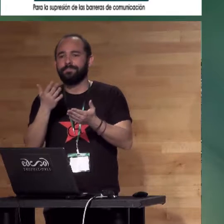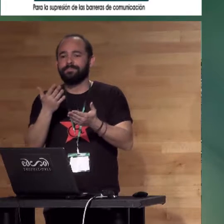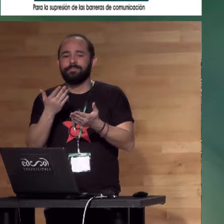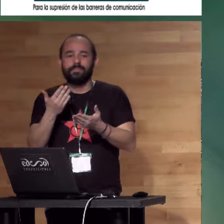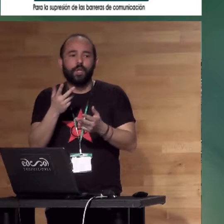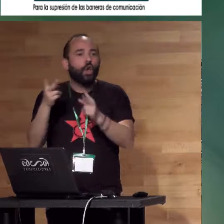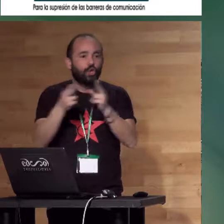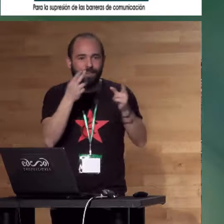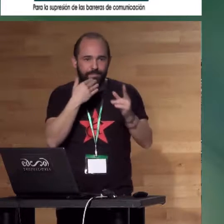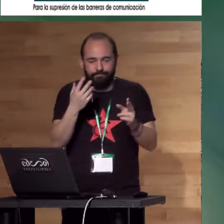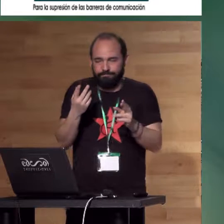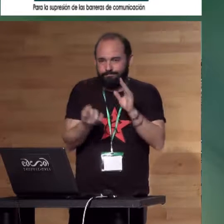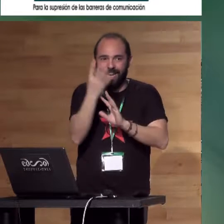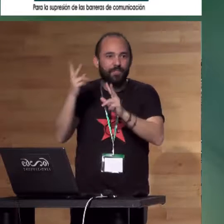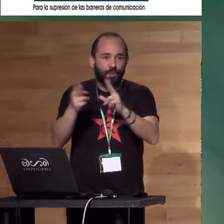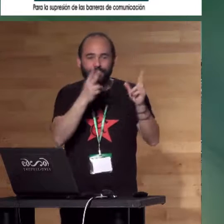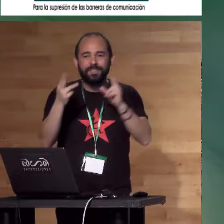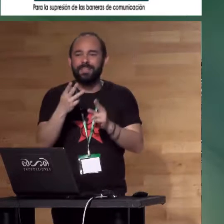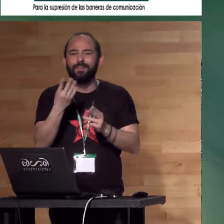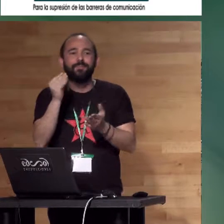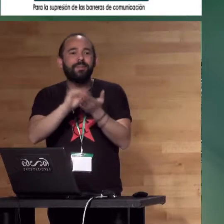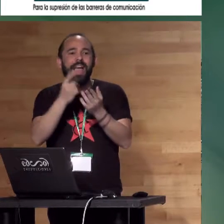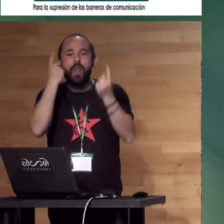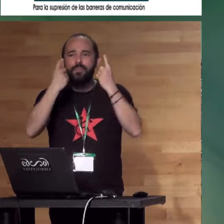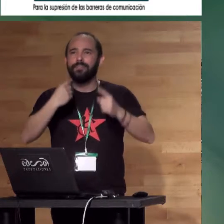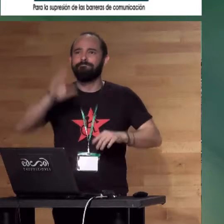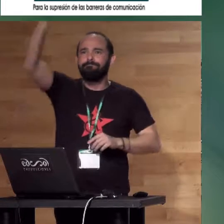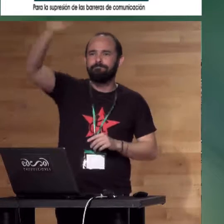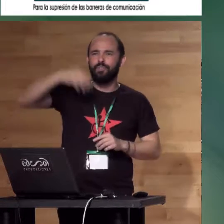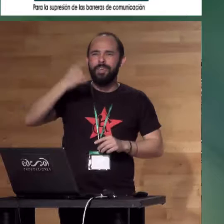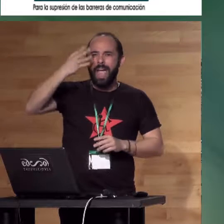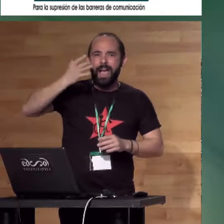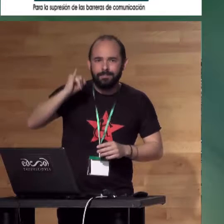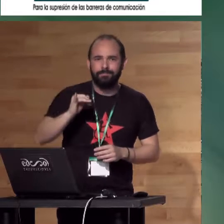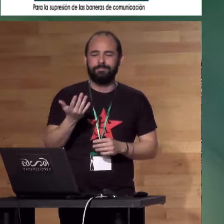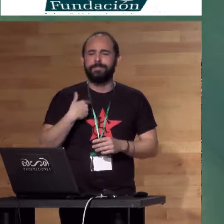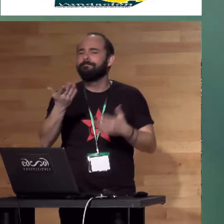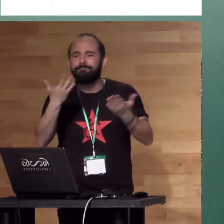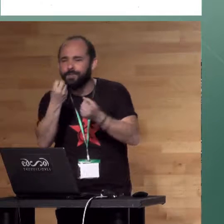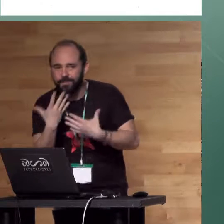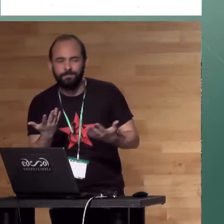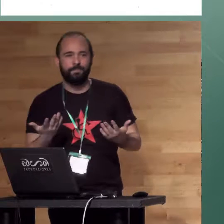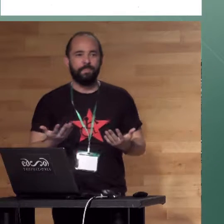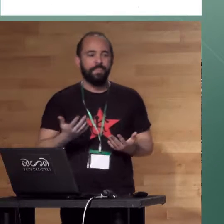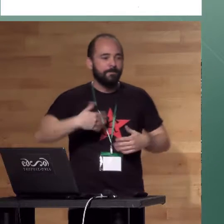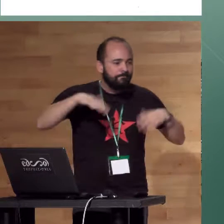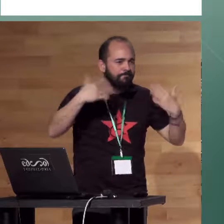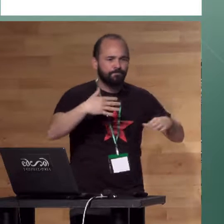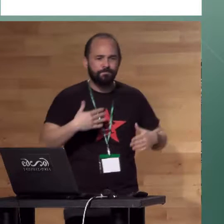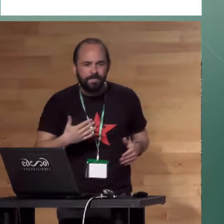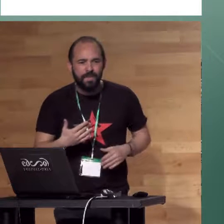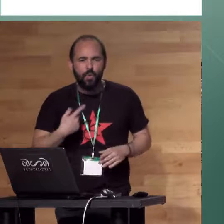Nosotros hemos ido a muchos cursos de cortometraje. Muchas veces los alumnos preguntan que tengo una